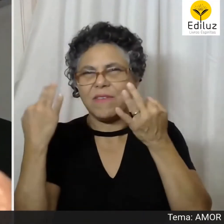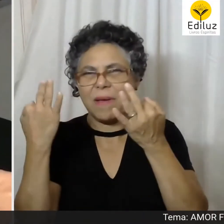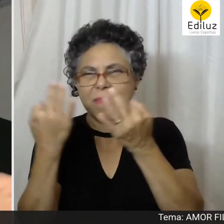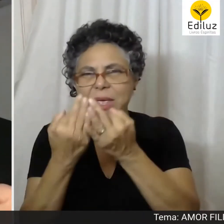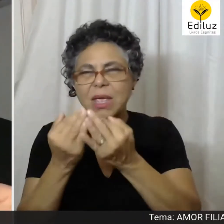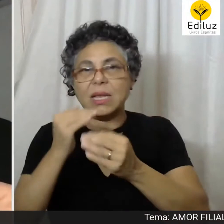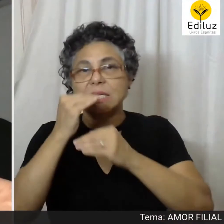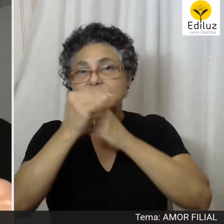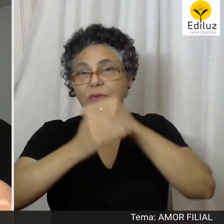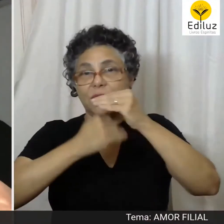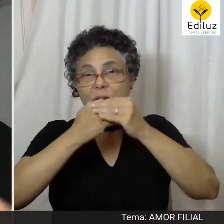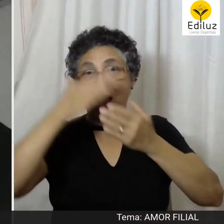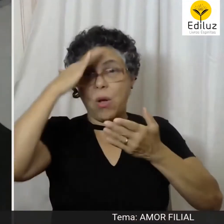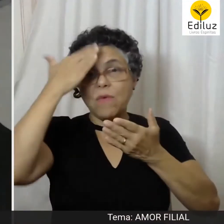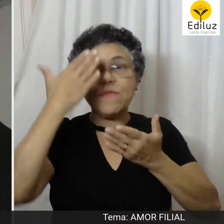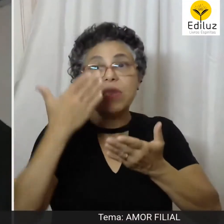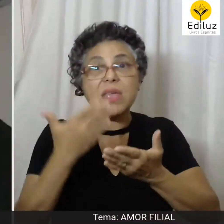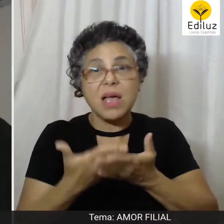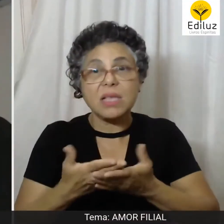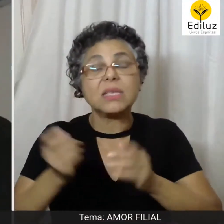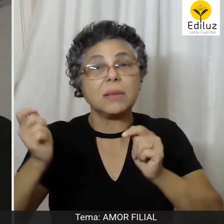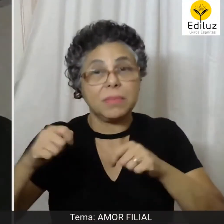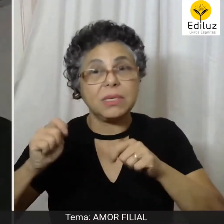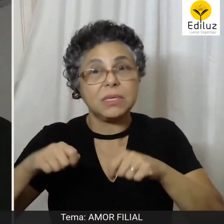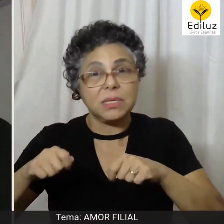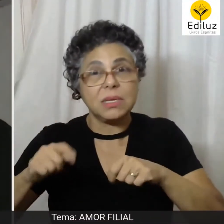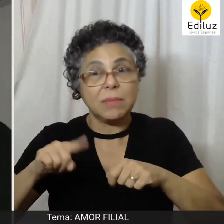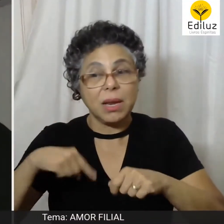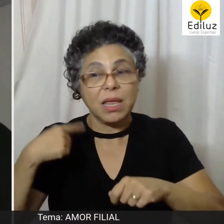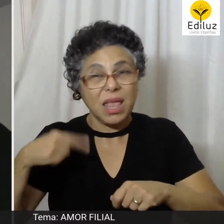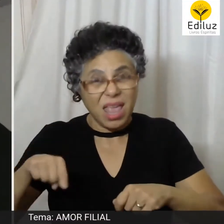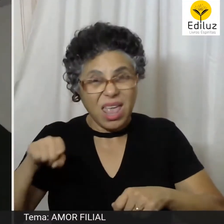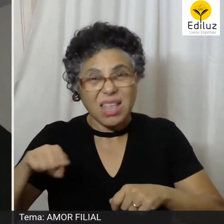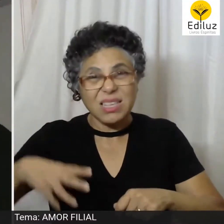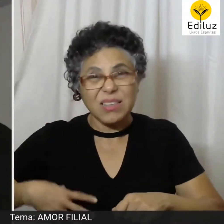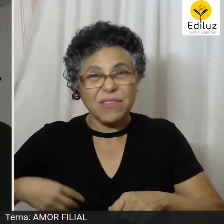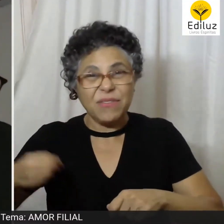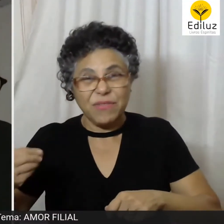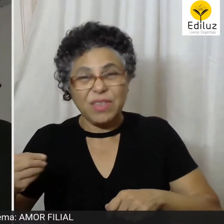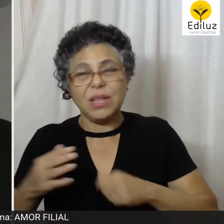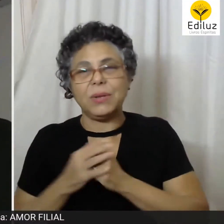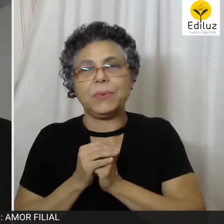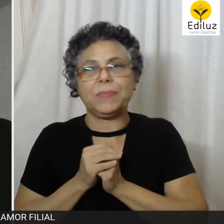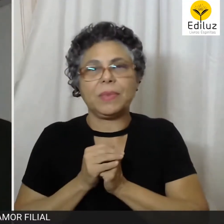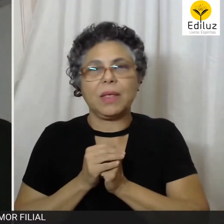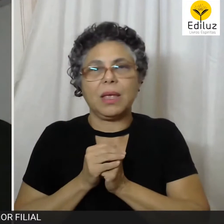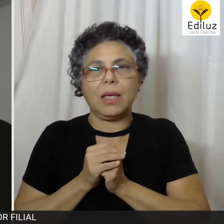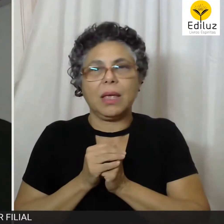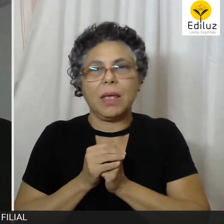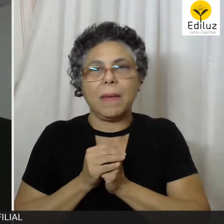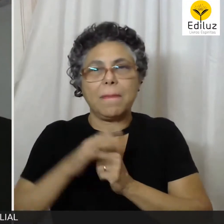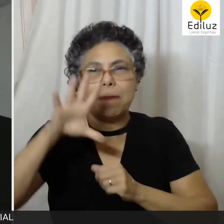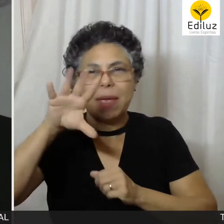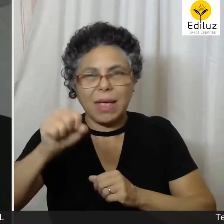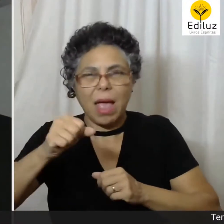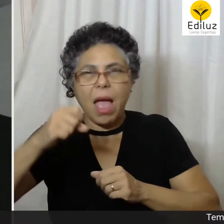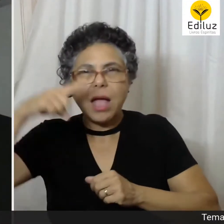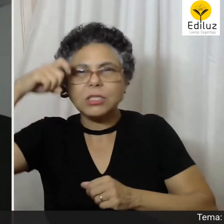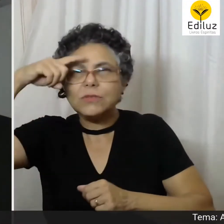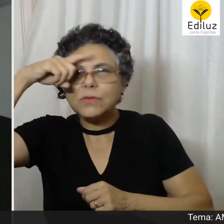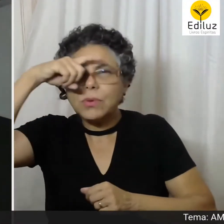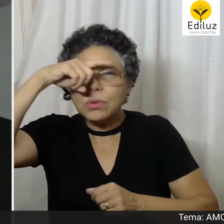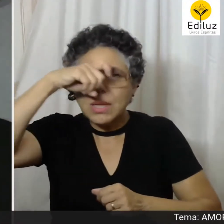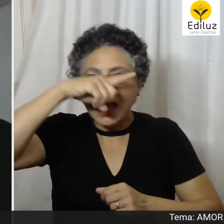desenvolver a confiança necessária para que esses filhos, ao invés de levarem as suas dificuldades para